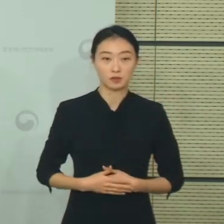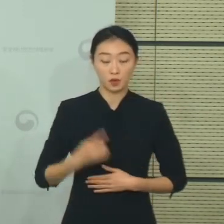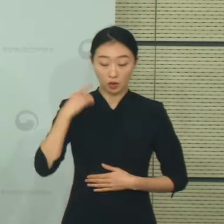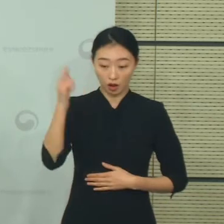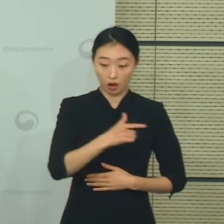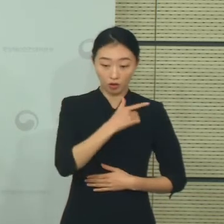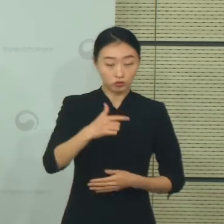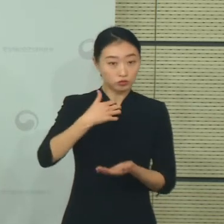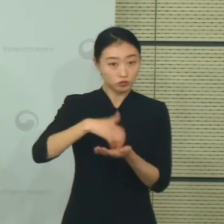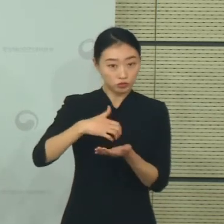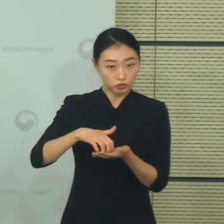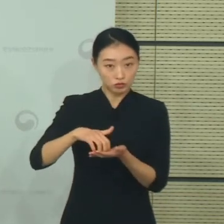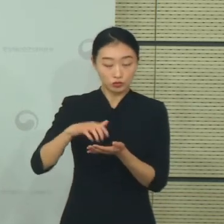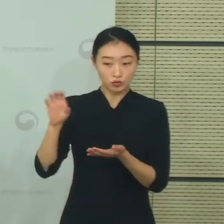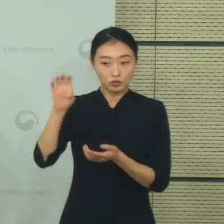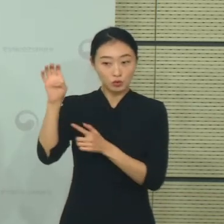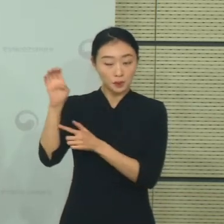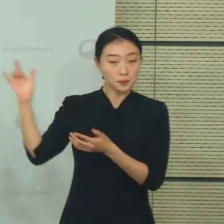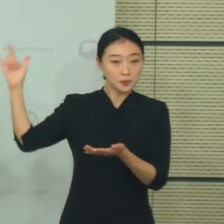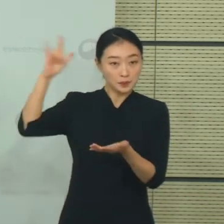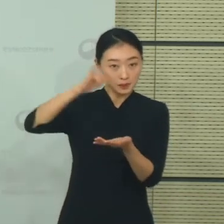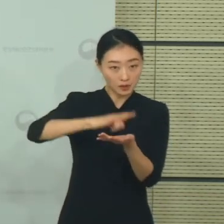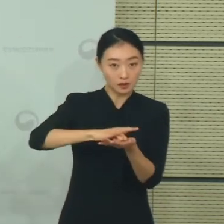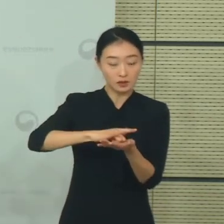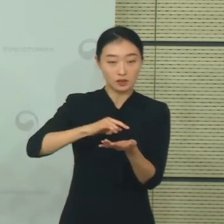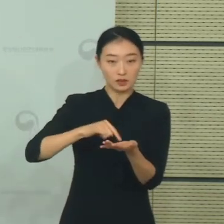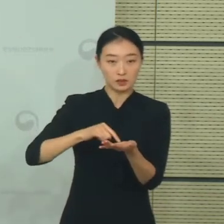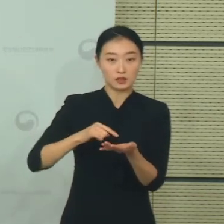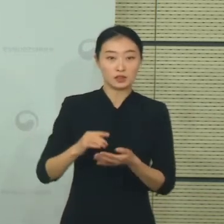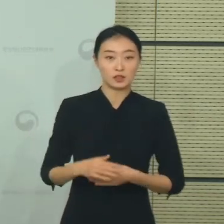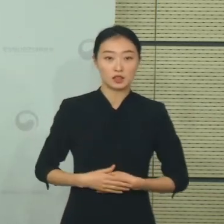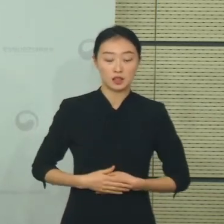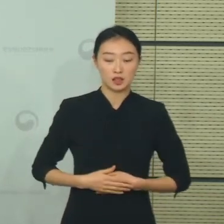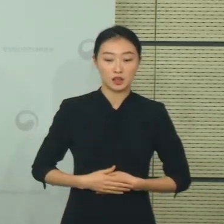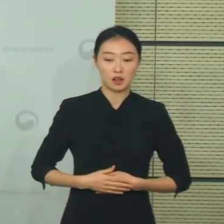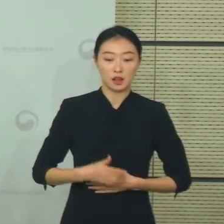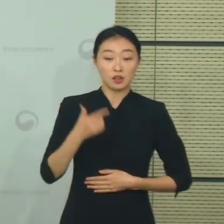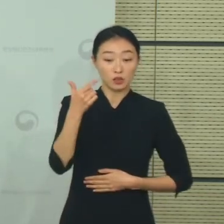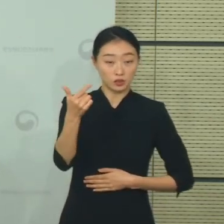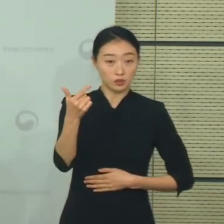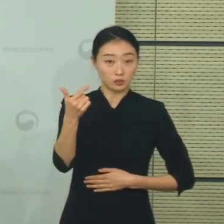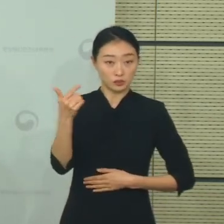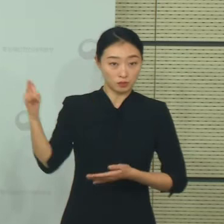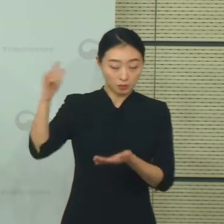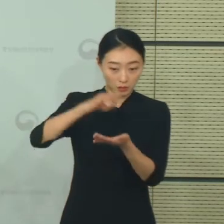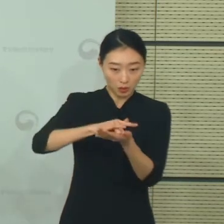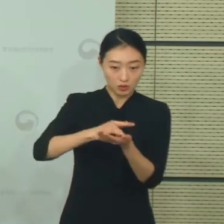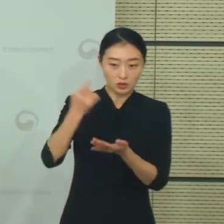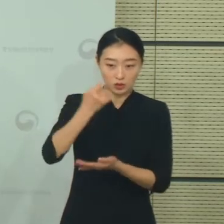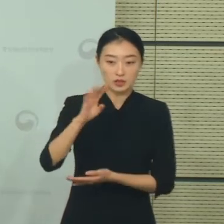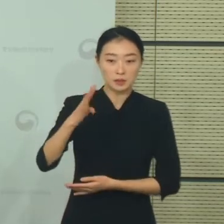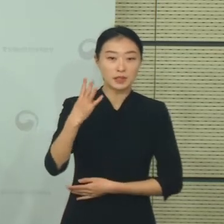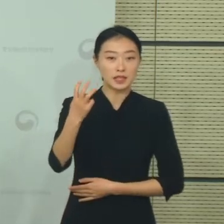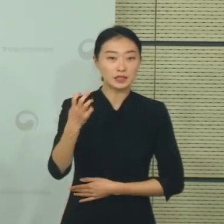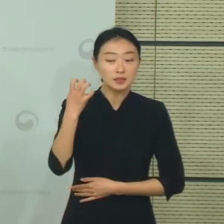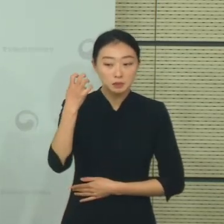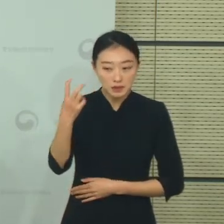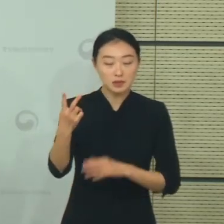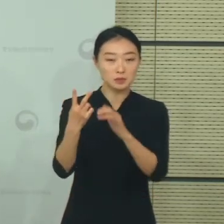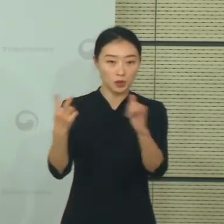동안 유럽발 항공편 6편에서 1,442명이 입국하였고, 이